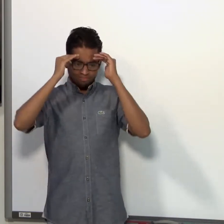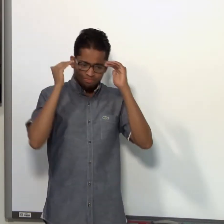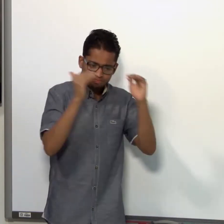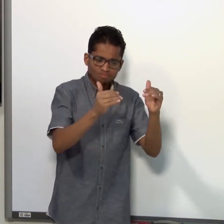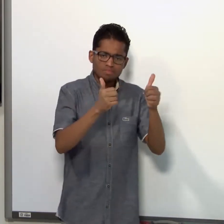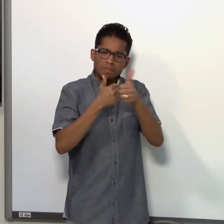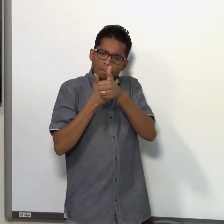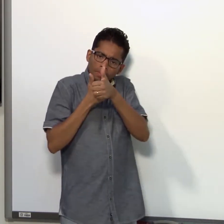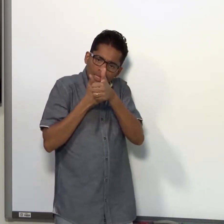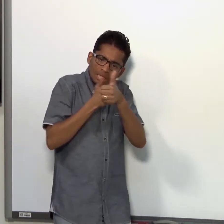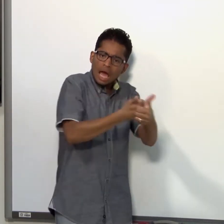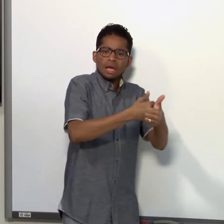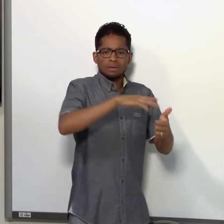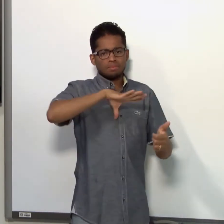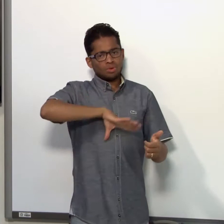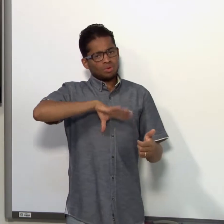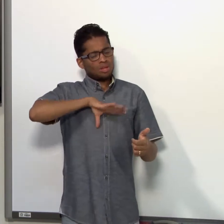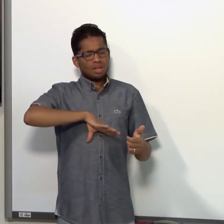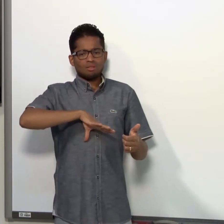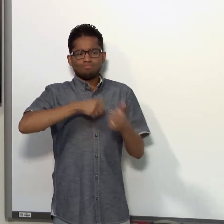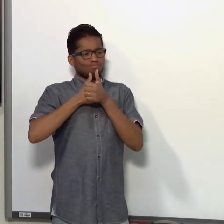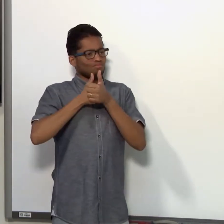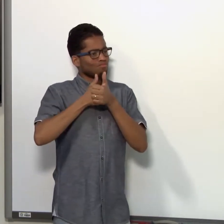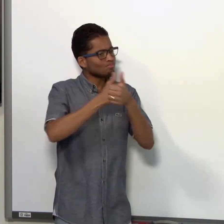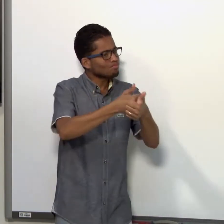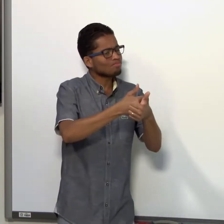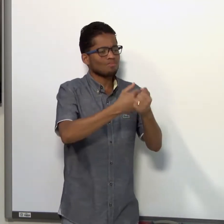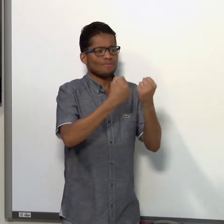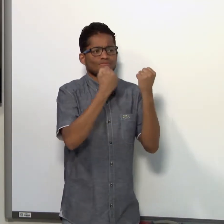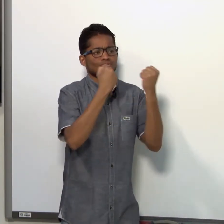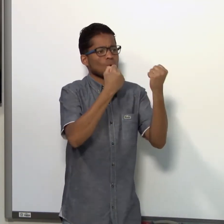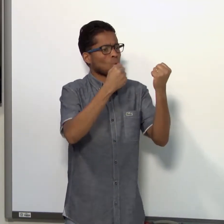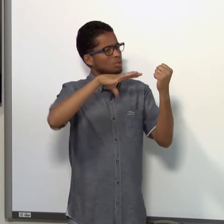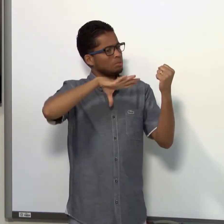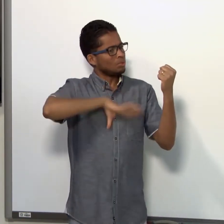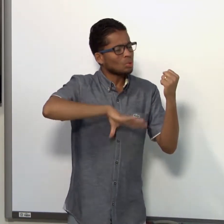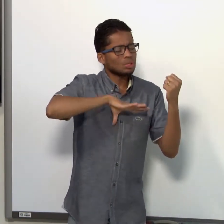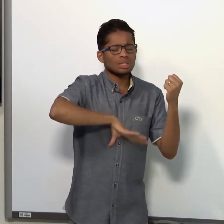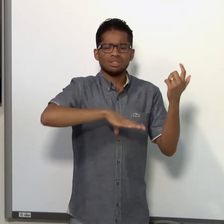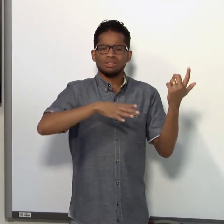Continuam tendo o português como língua mais forte para a instrução.